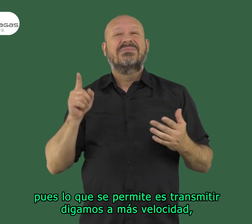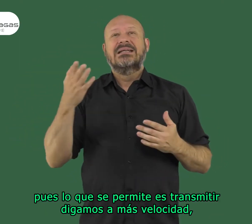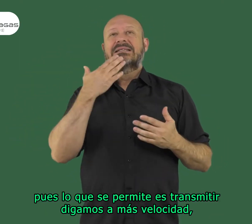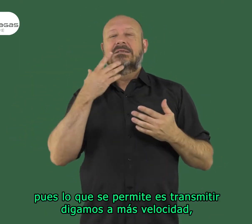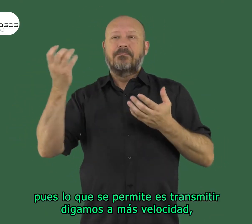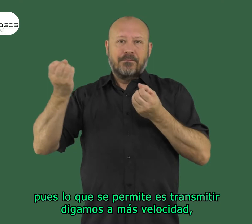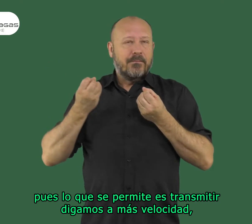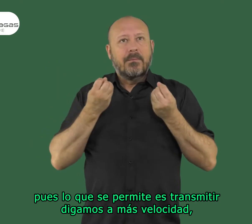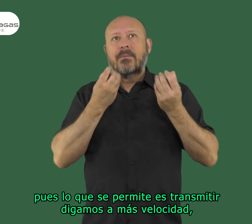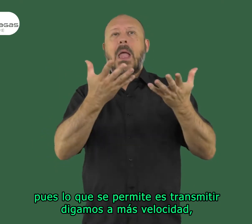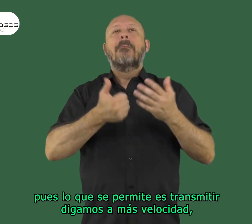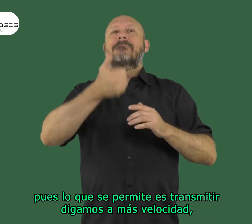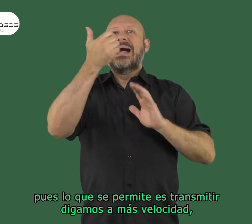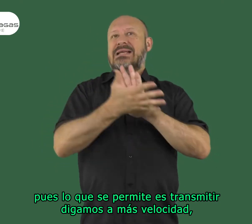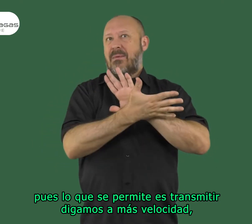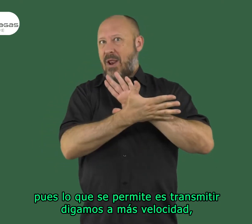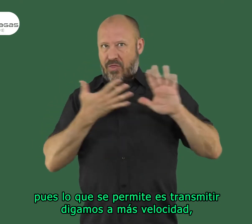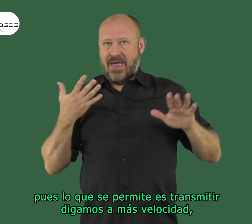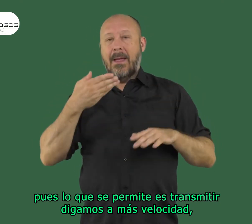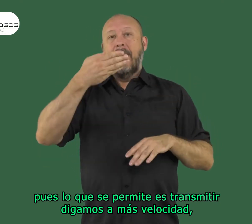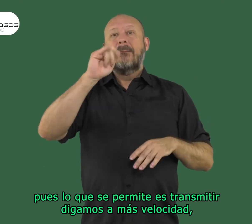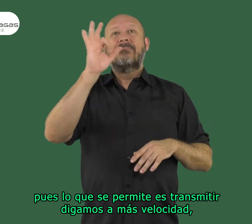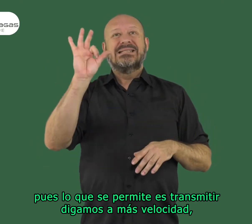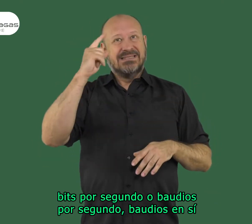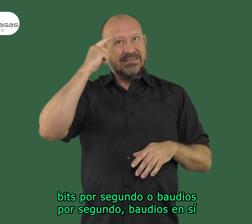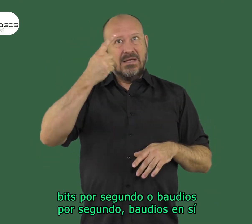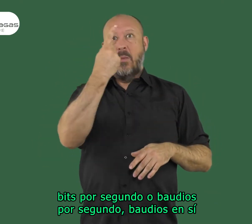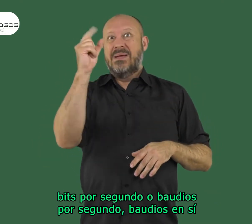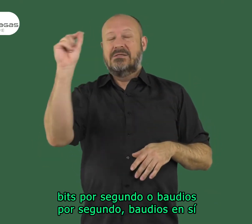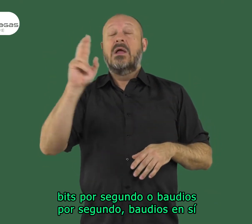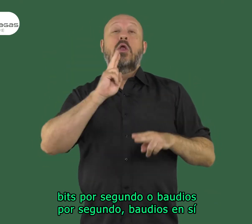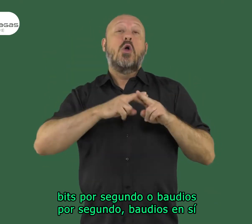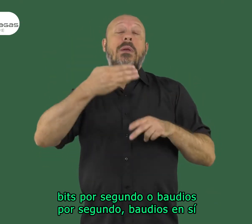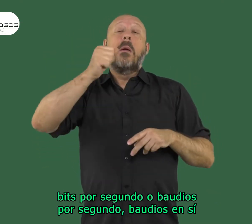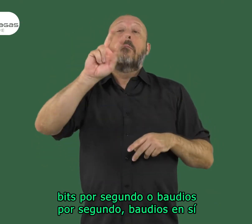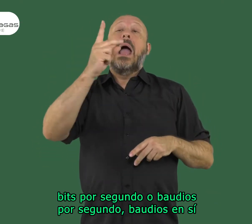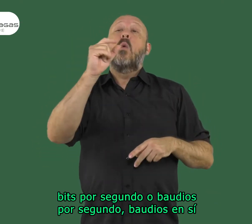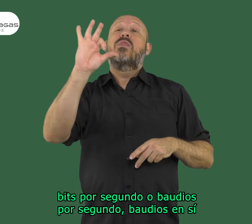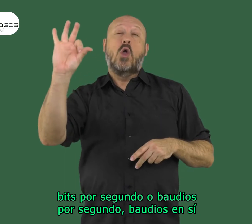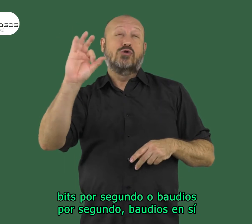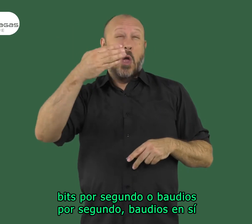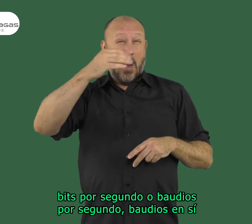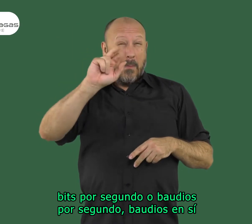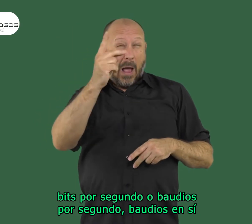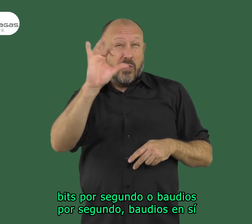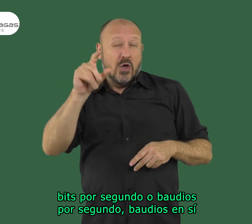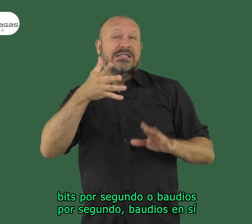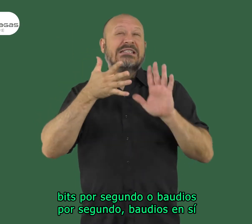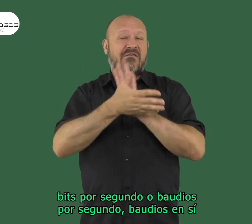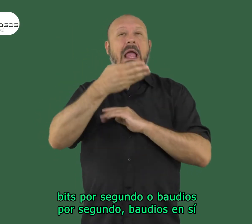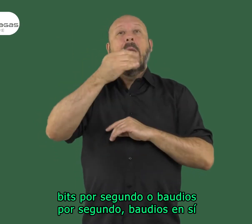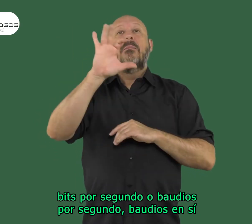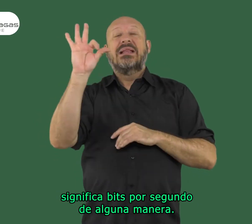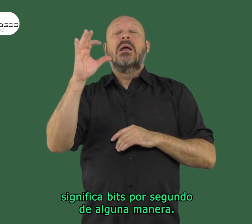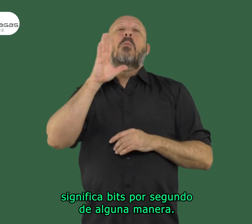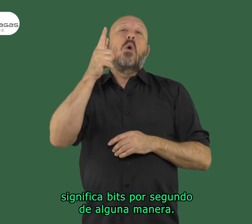se permite es transmitir, digamos, a más velocidad, bits por segundo o baudios por segundo.